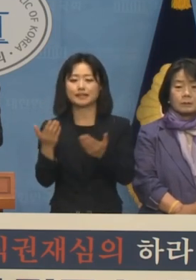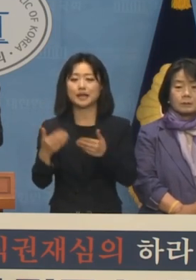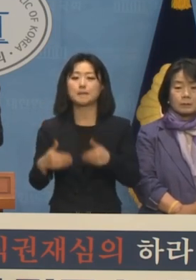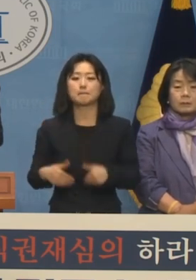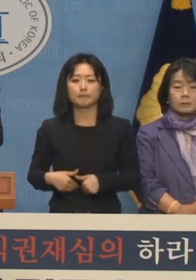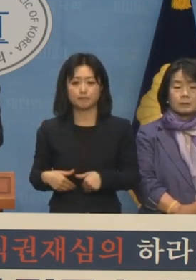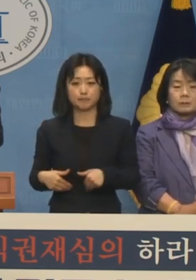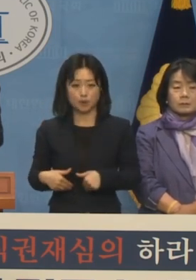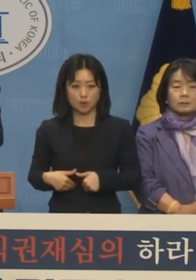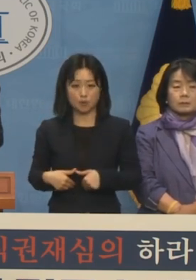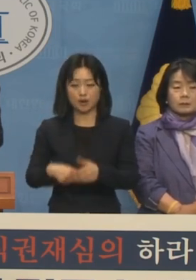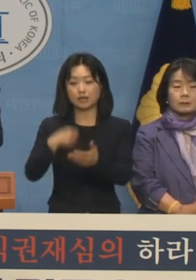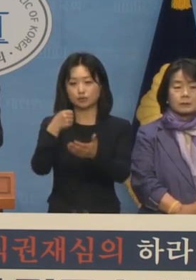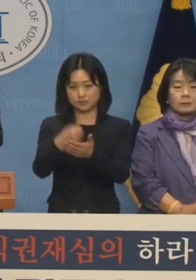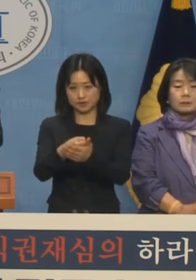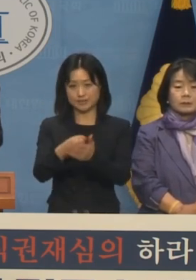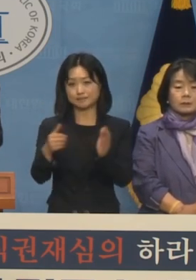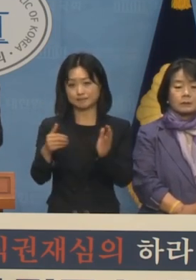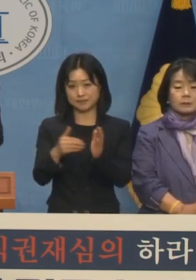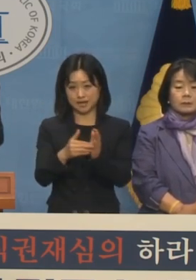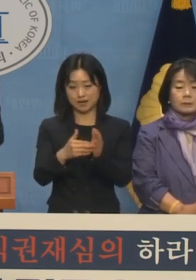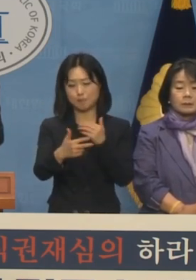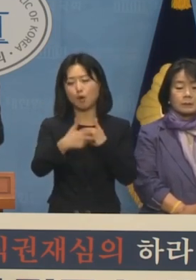필요하다는 결정이 나왔습니다.